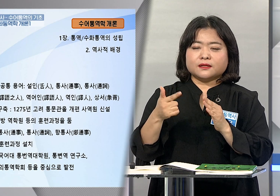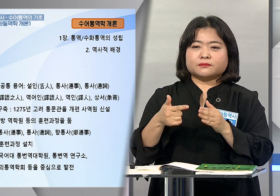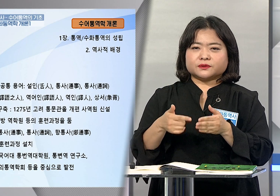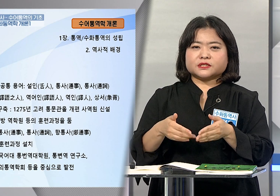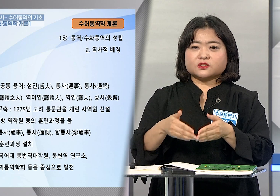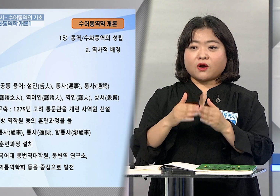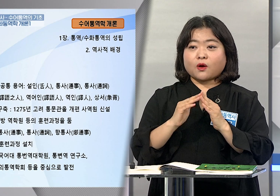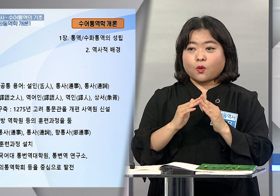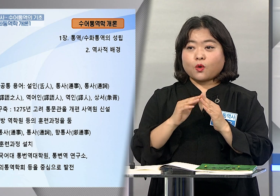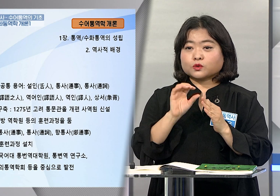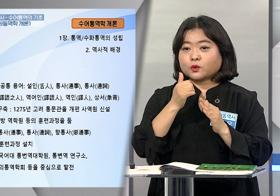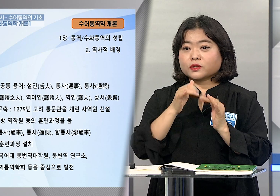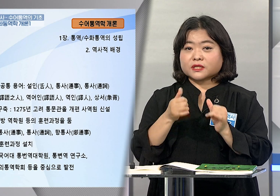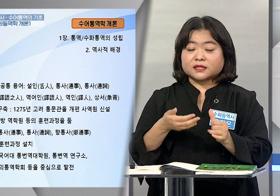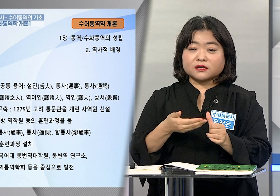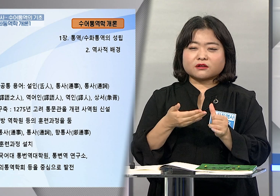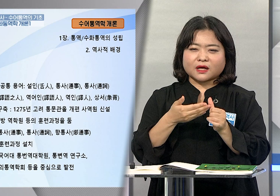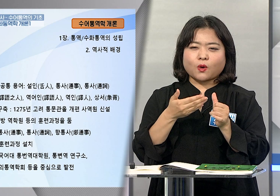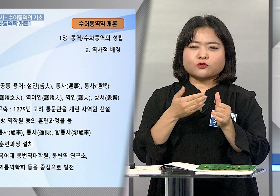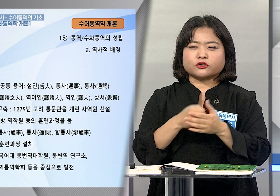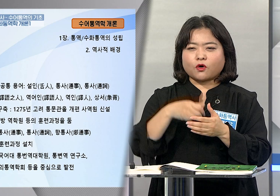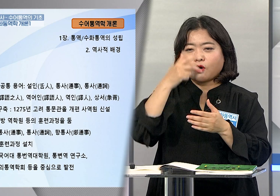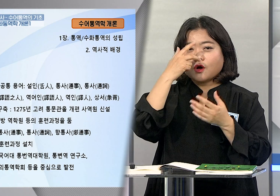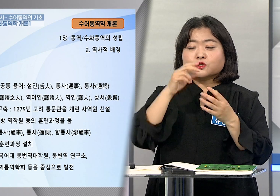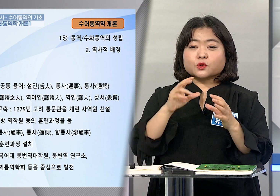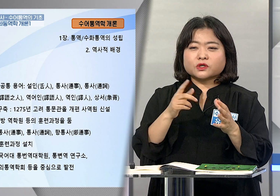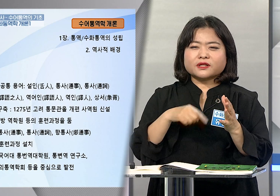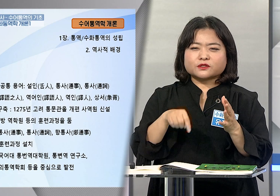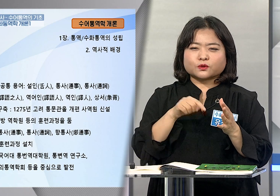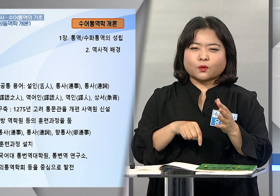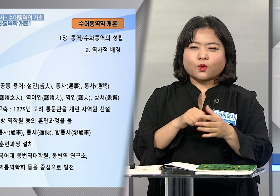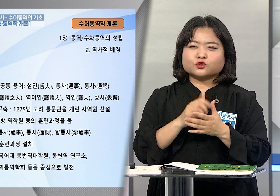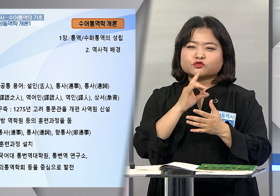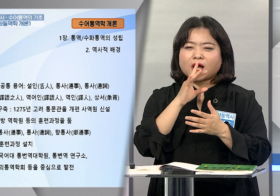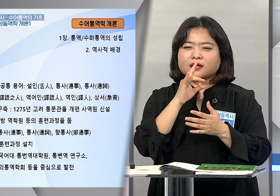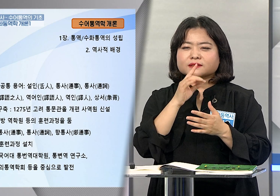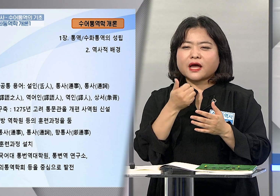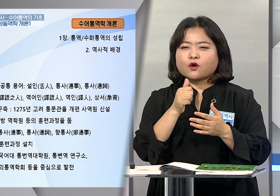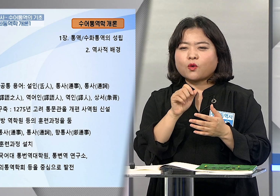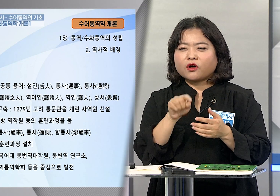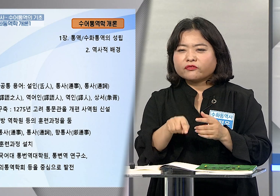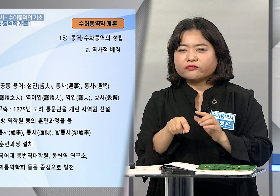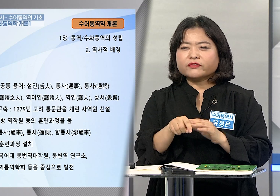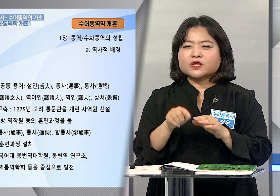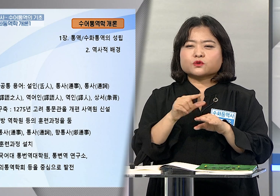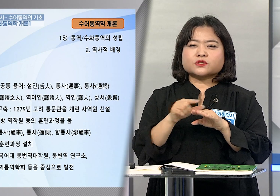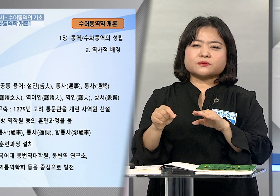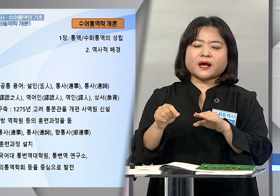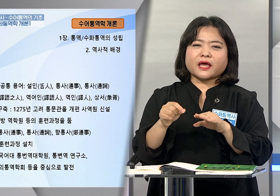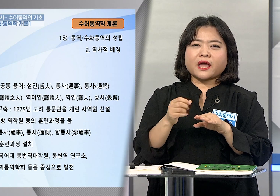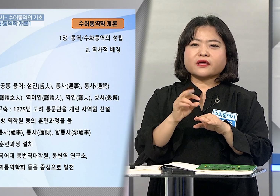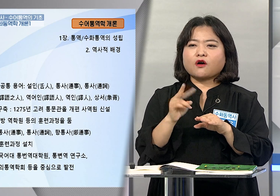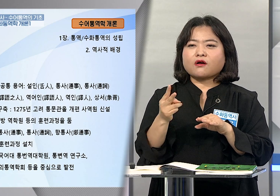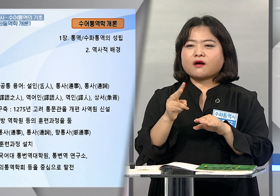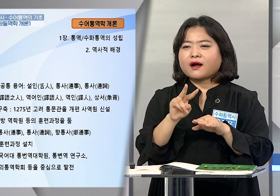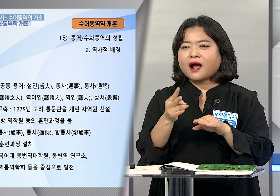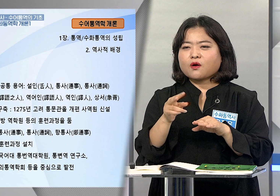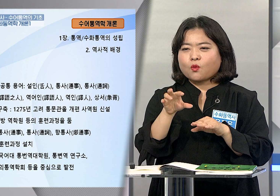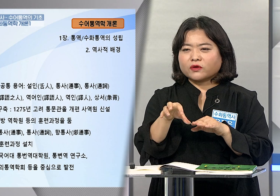사역원을 신설하고 통역사를 길렀다고 하고요. 조선에서도 중앙사역원 또